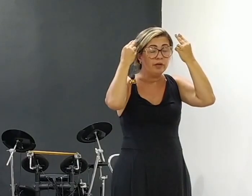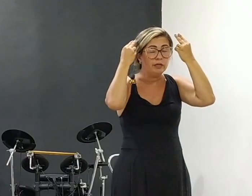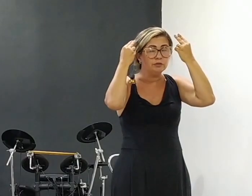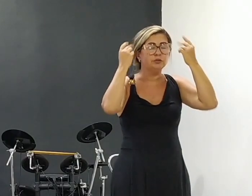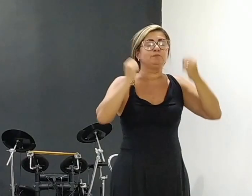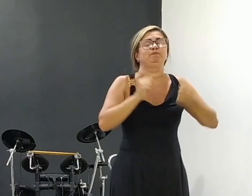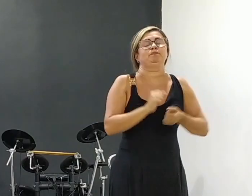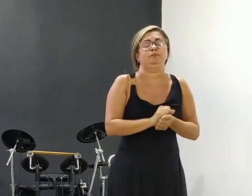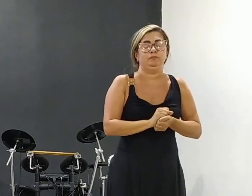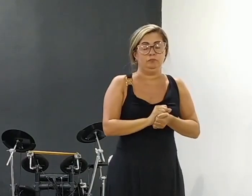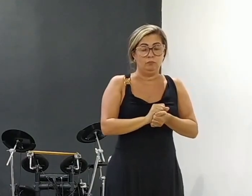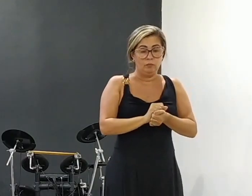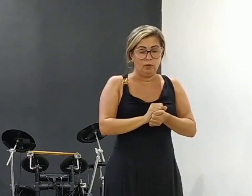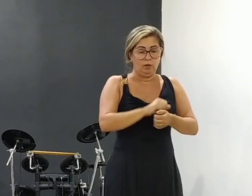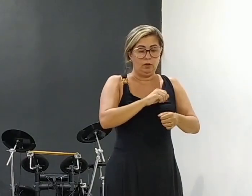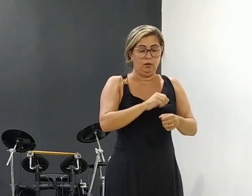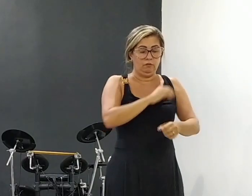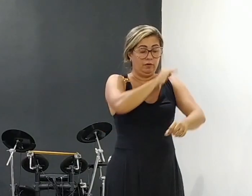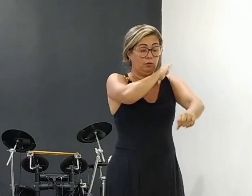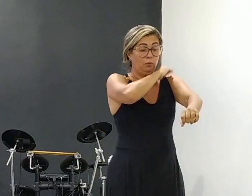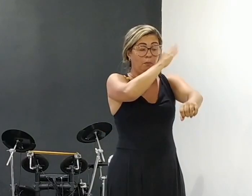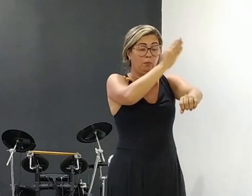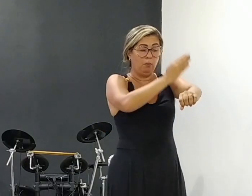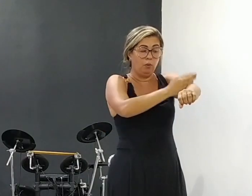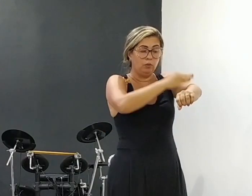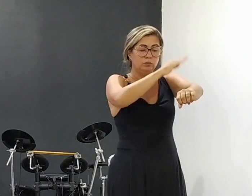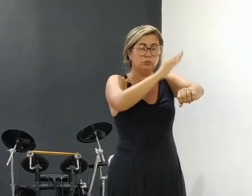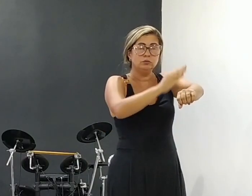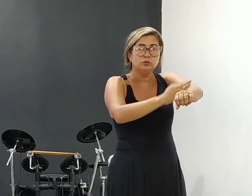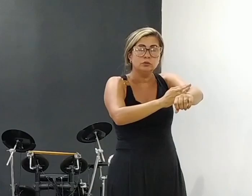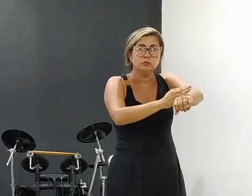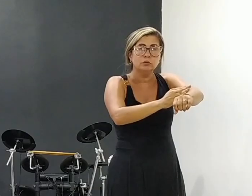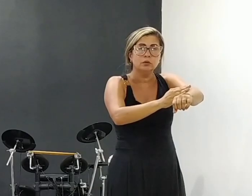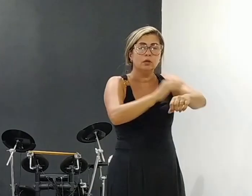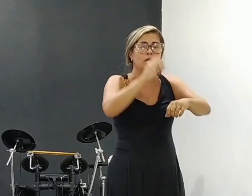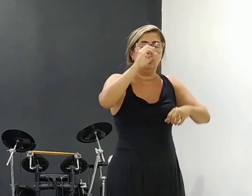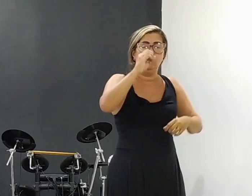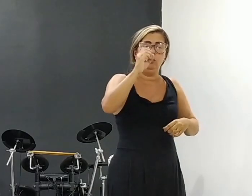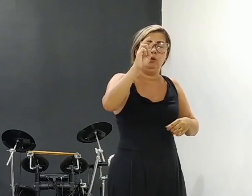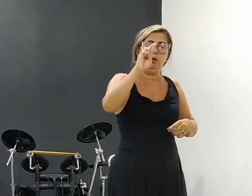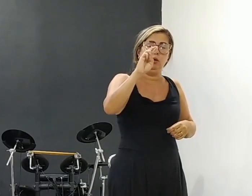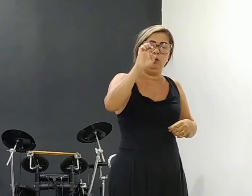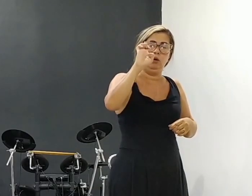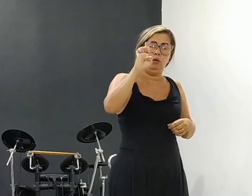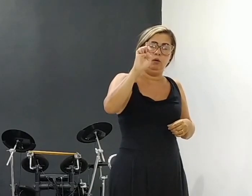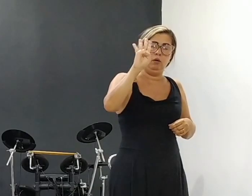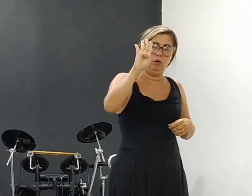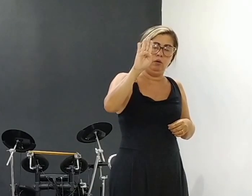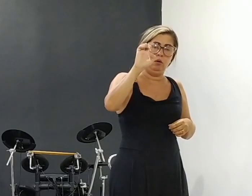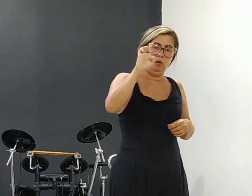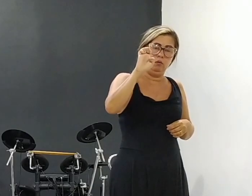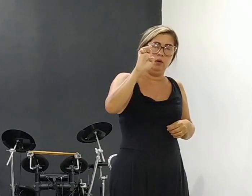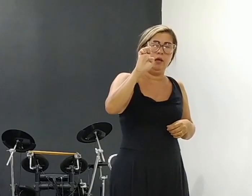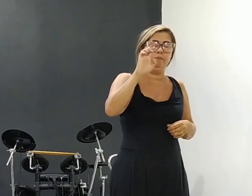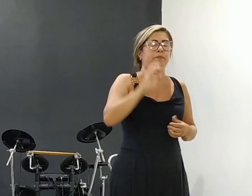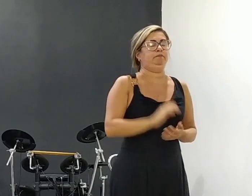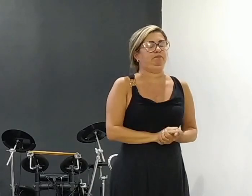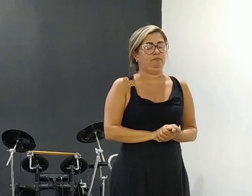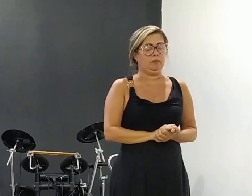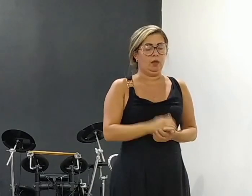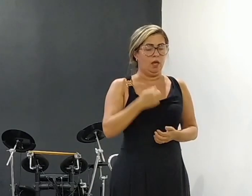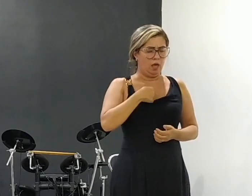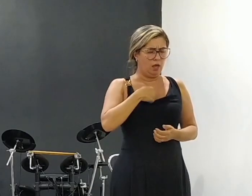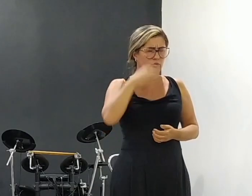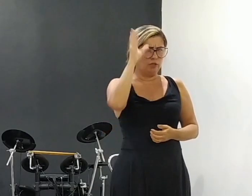E ele então vai ao monte de Deus, vai ao monte Horebe. Irmão, eu já aprendo uma coisa